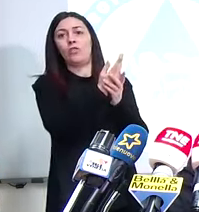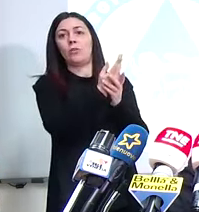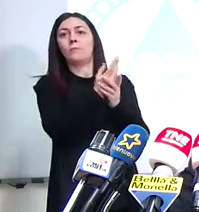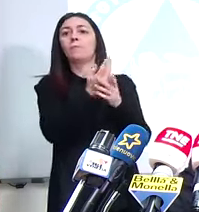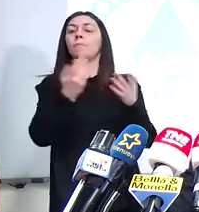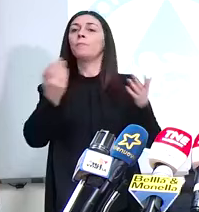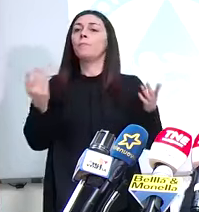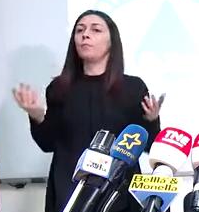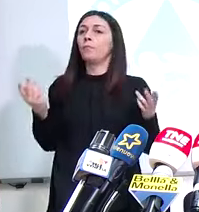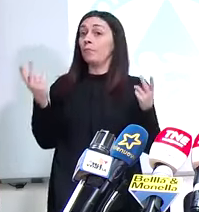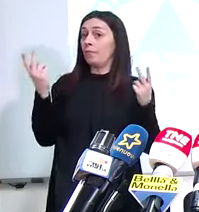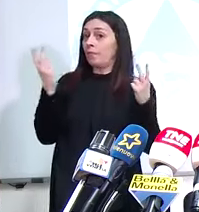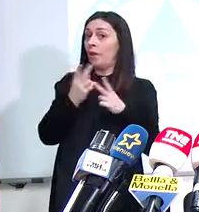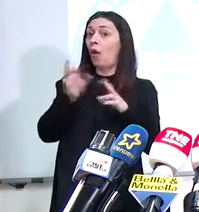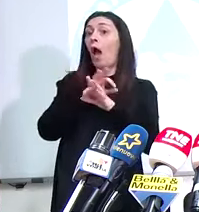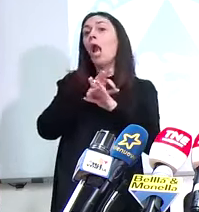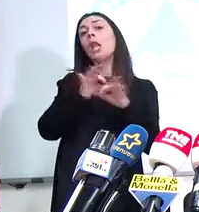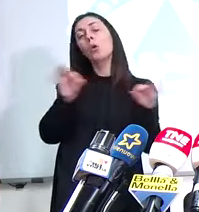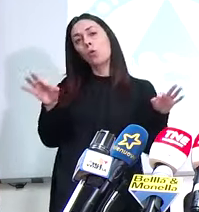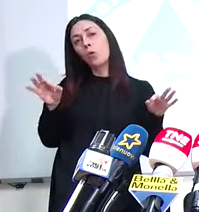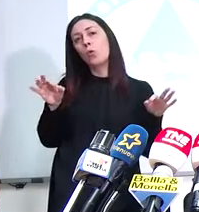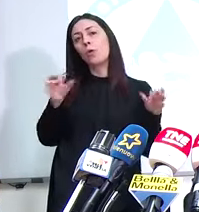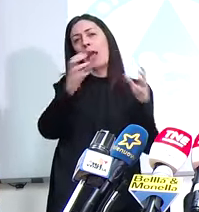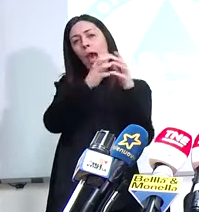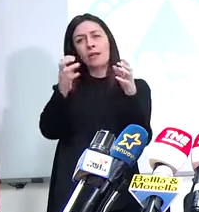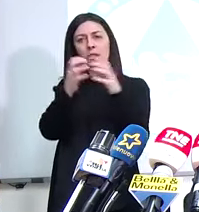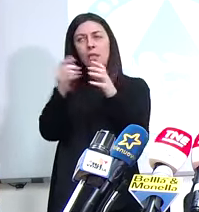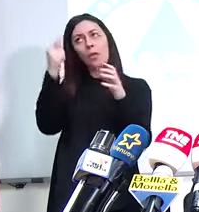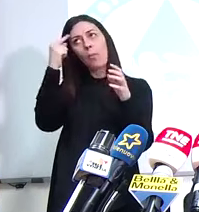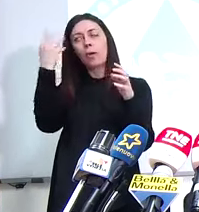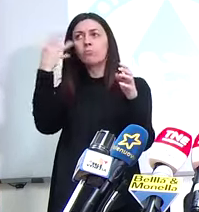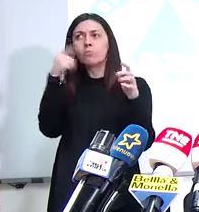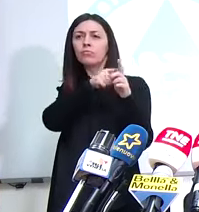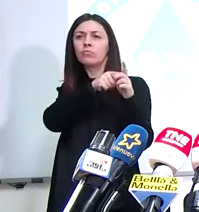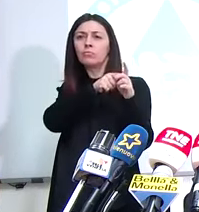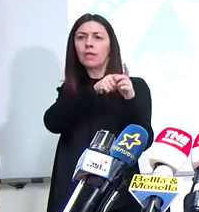ragionano per lotte importanti e altre no